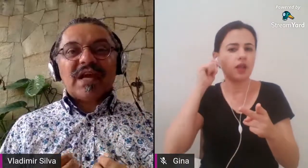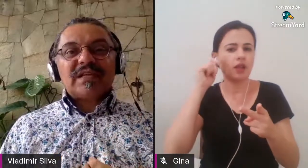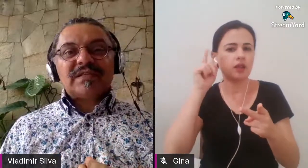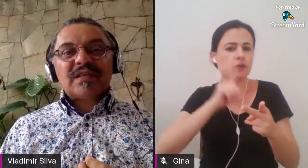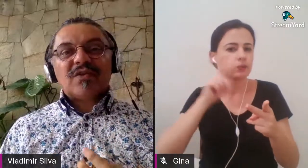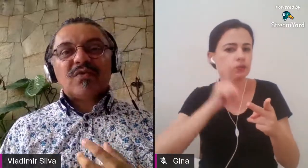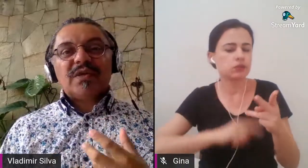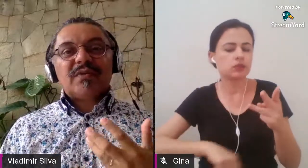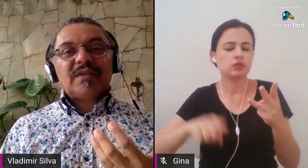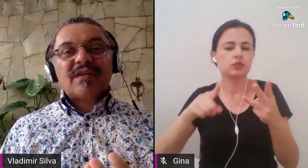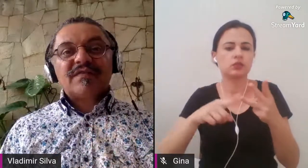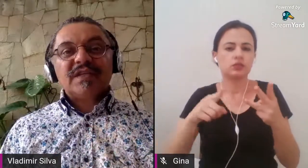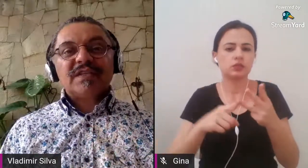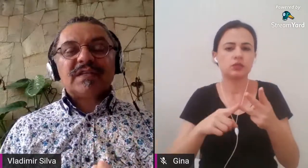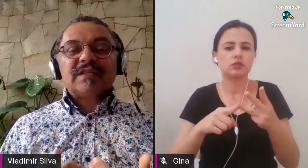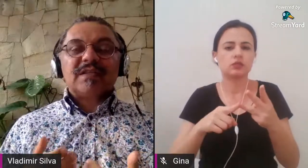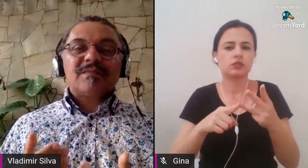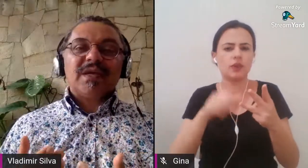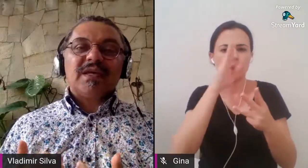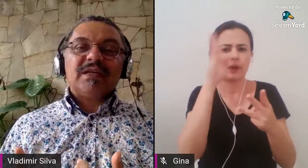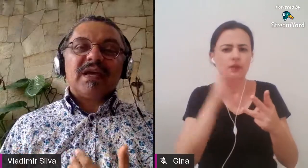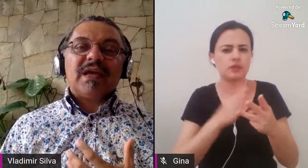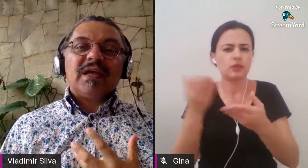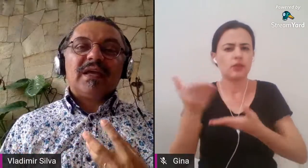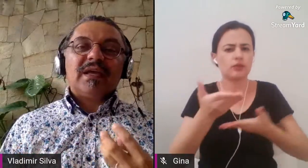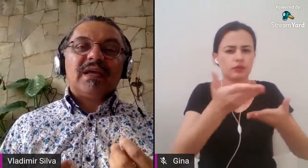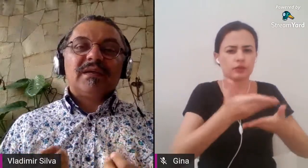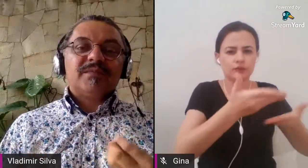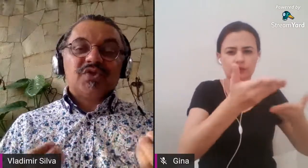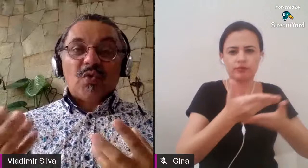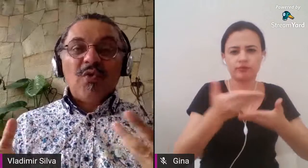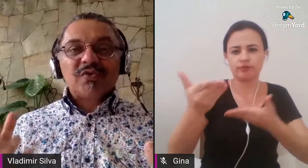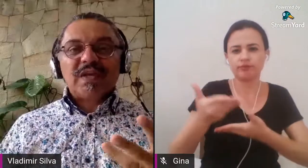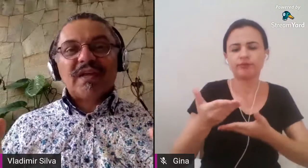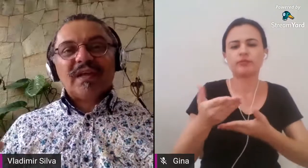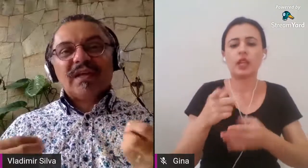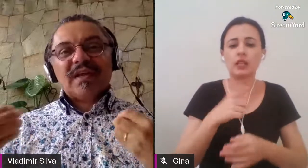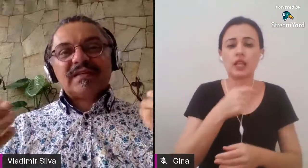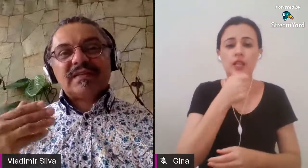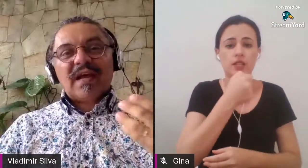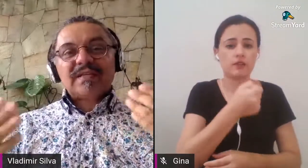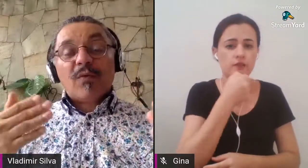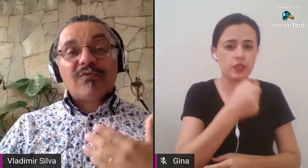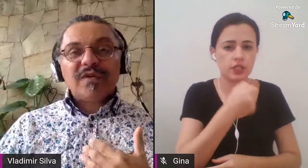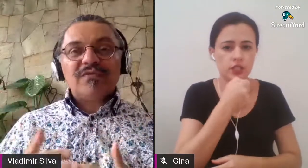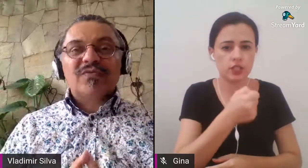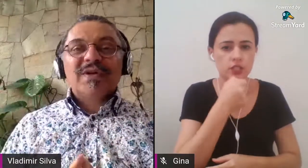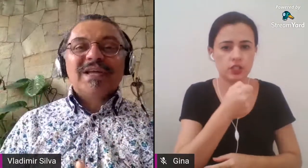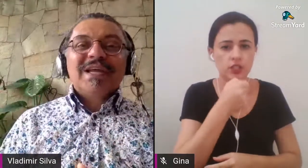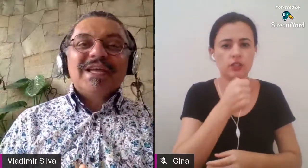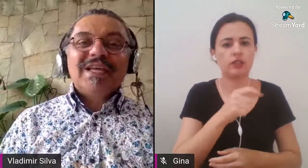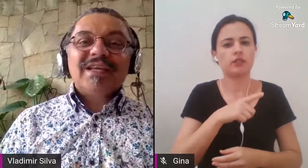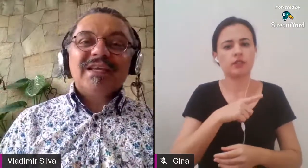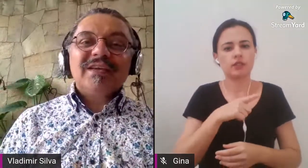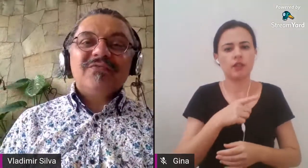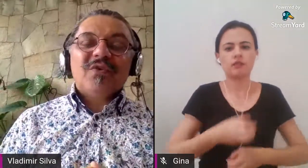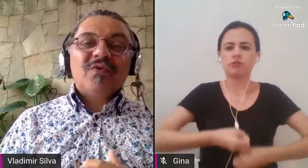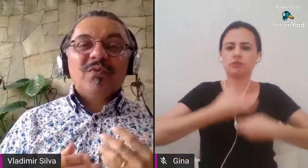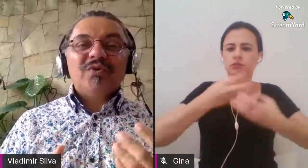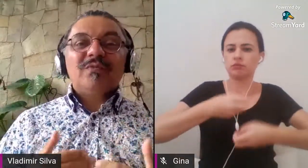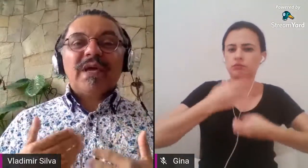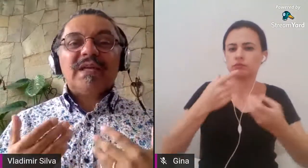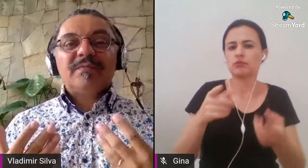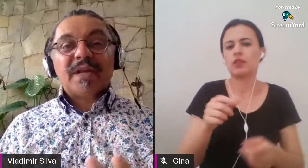Tivemos atividades que incluíram entrevistas e também shows, né, recitais ao vivo, e